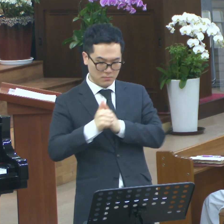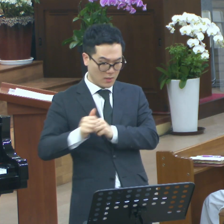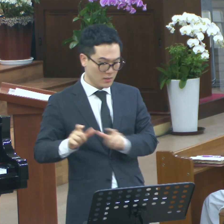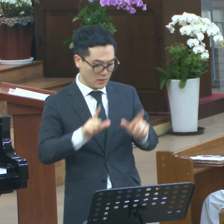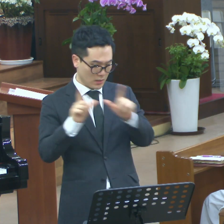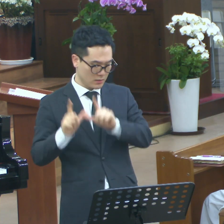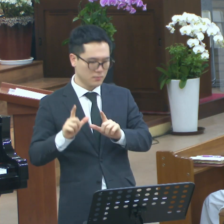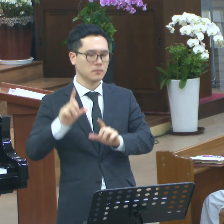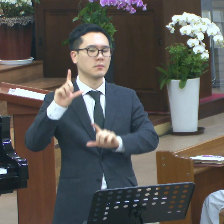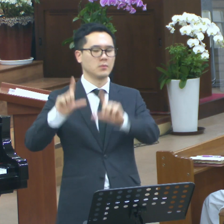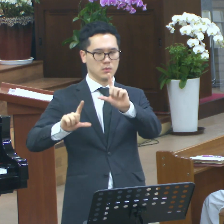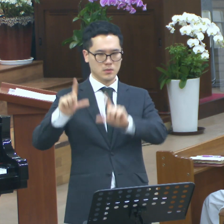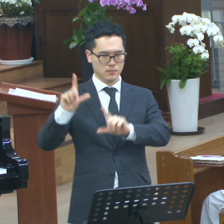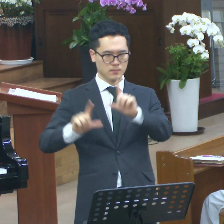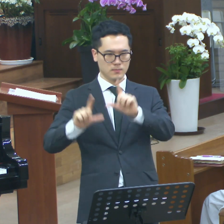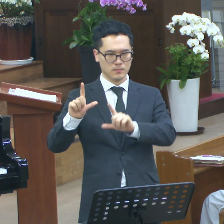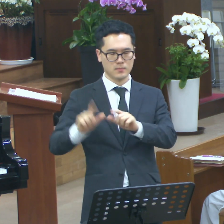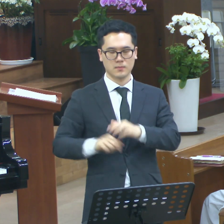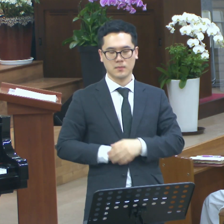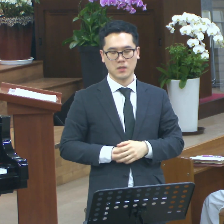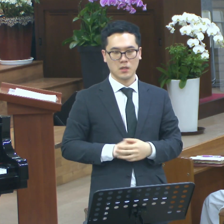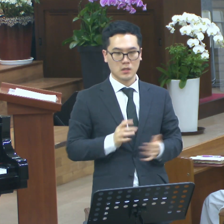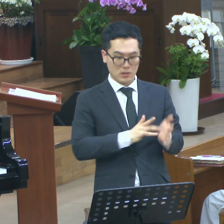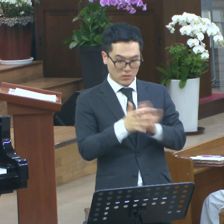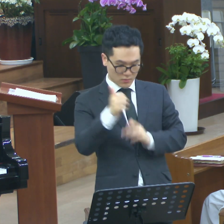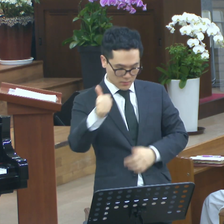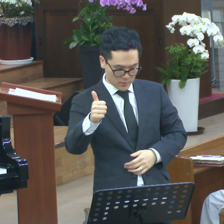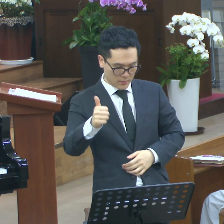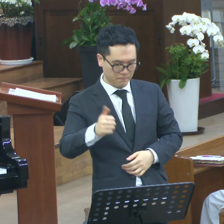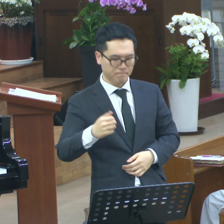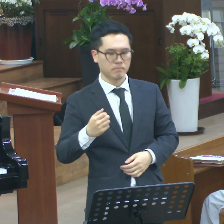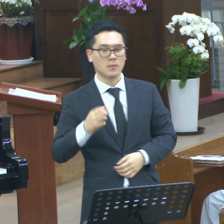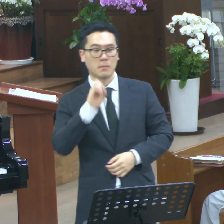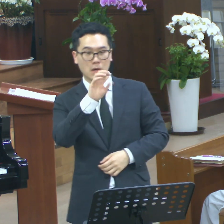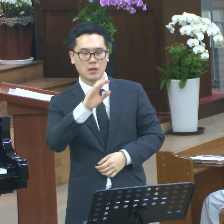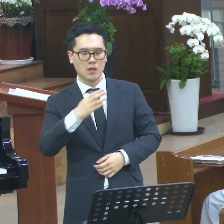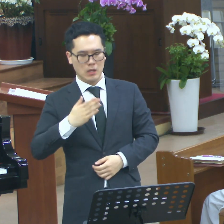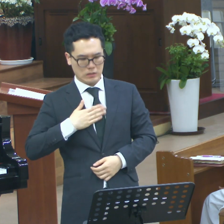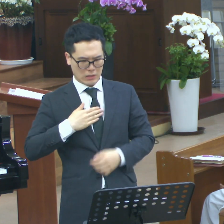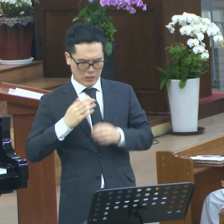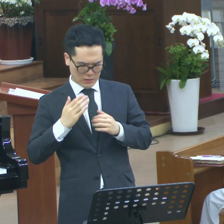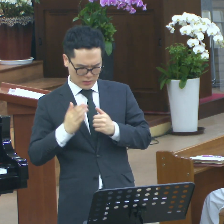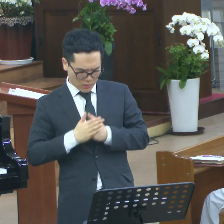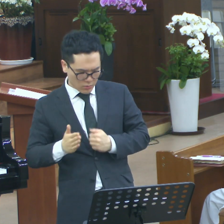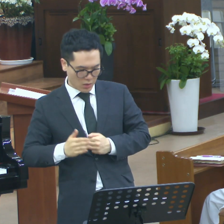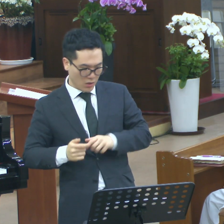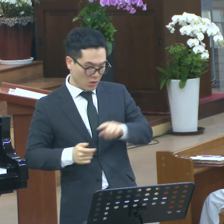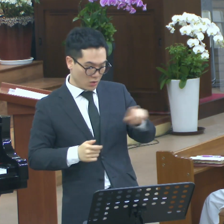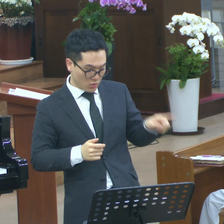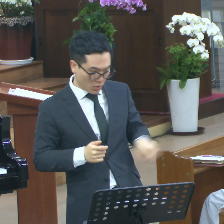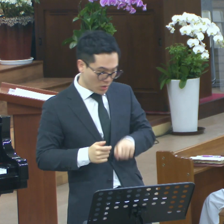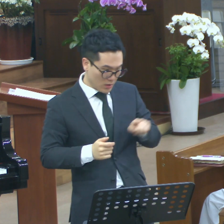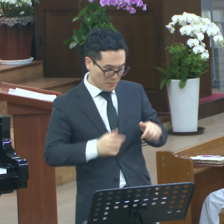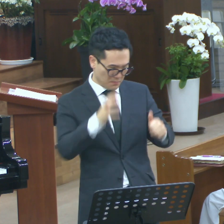거예요. 예수님은 나로 말미암아 너희를 욕하고 박해하고 거짓으로 너희를 거슬려 악한 말을 할